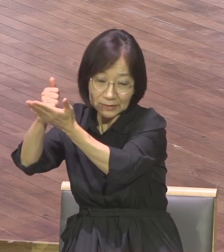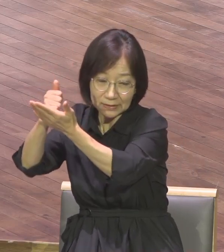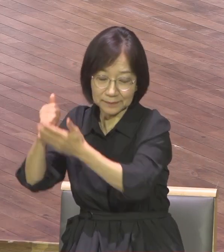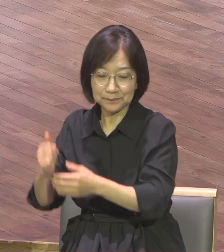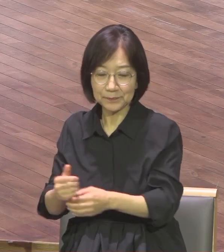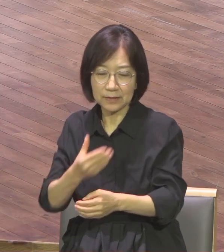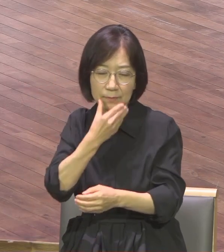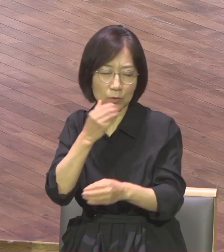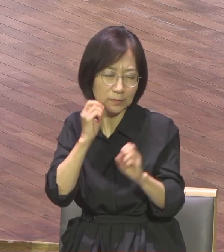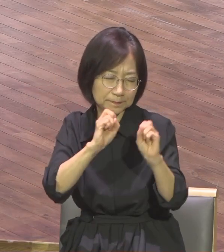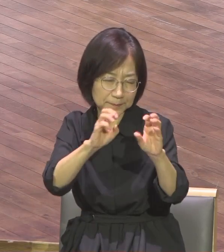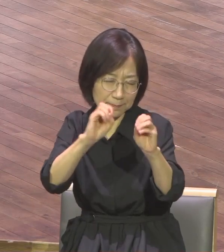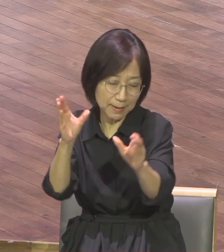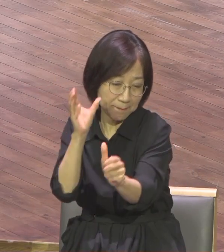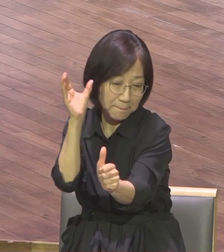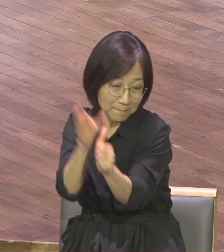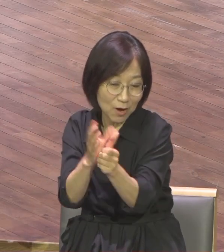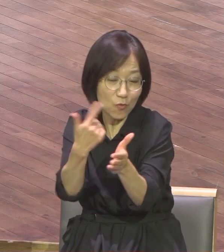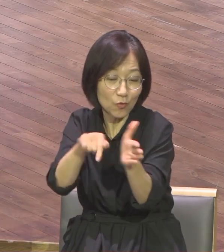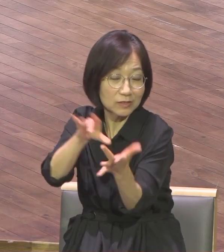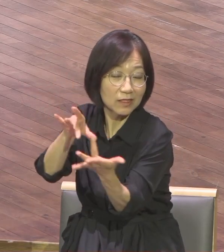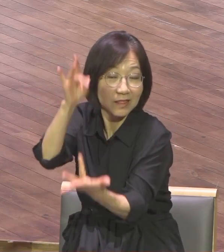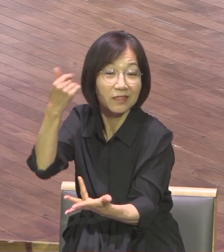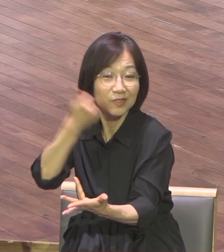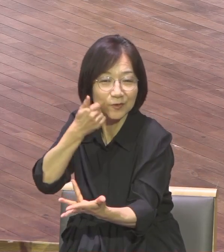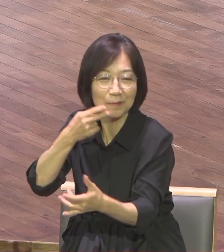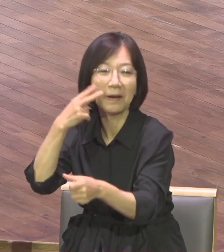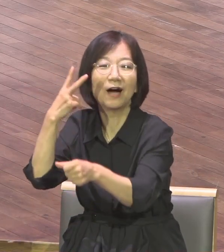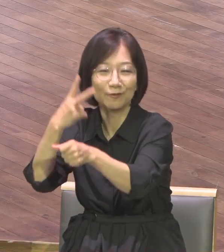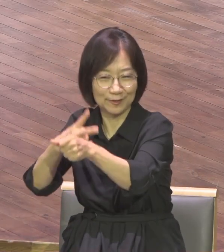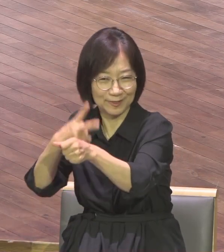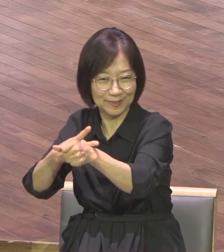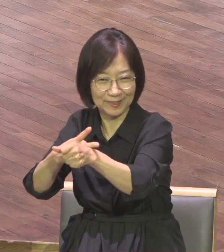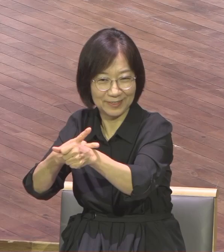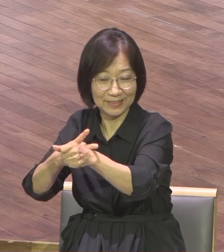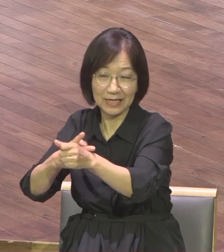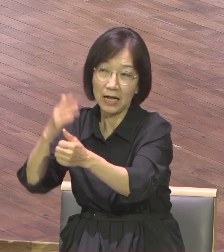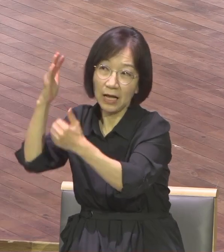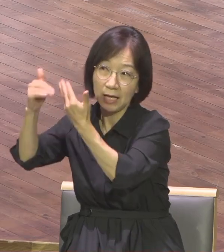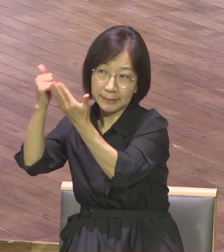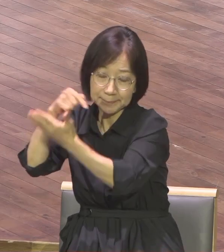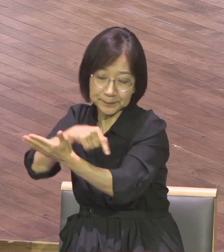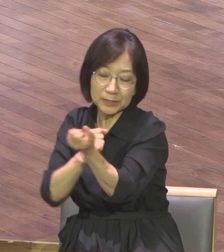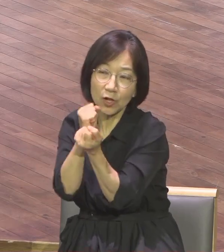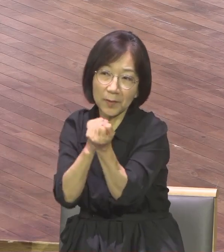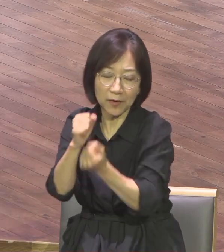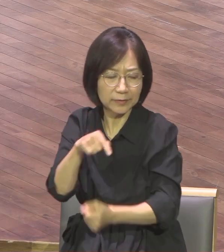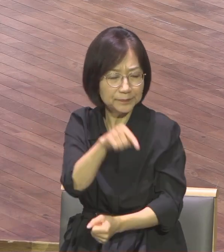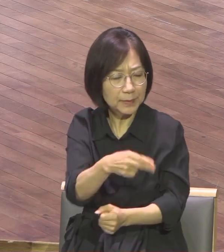대해서 이렇게 영적 정체성을 부여했습니다. 이 사람은